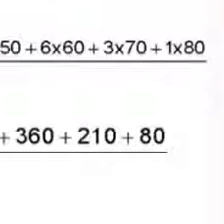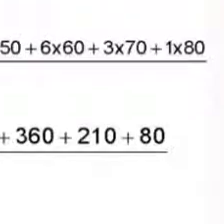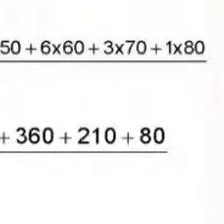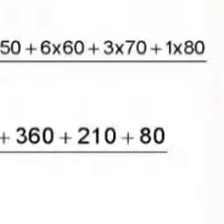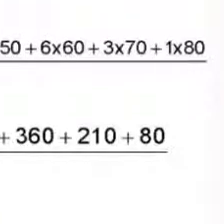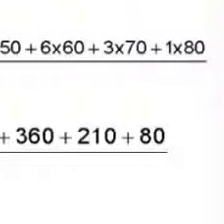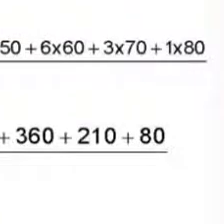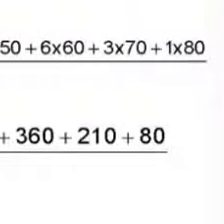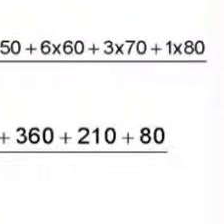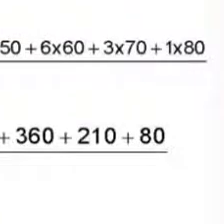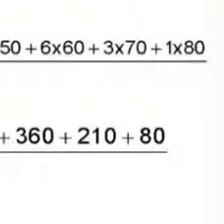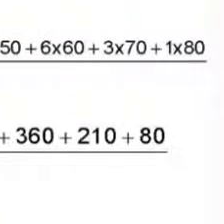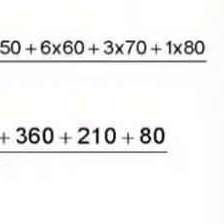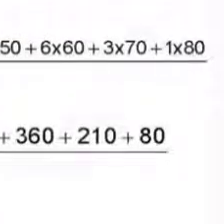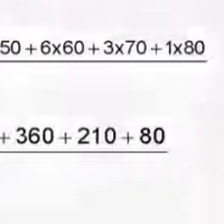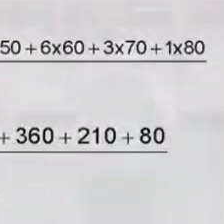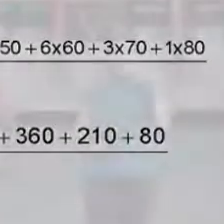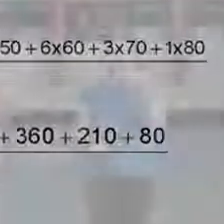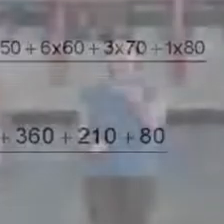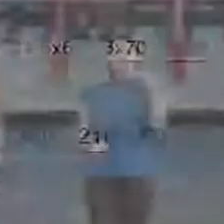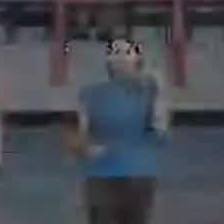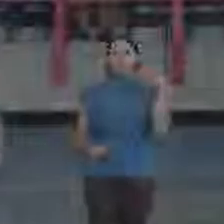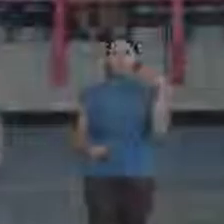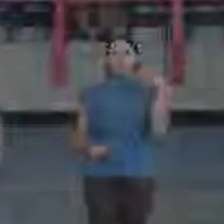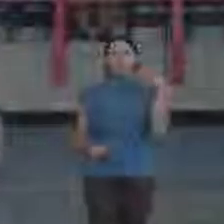de 44 km por hora.